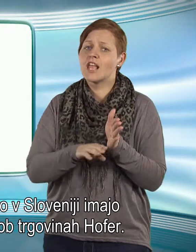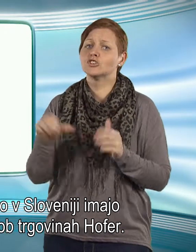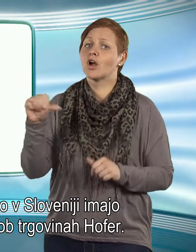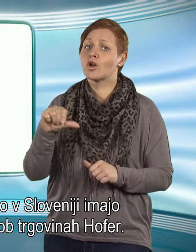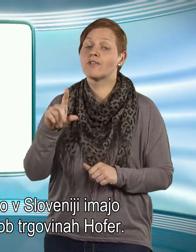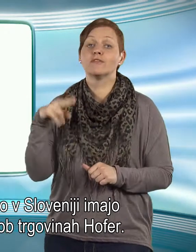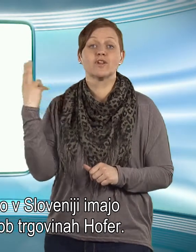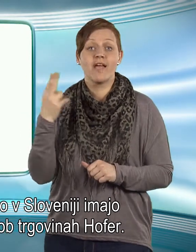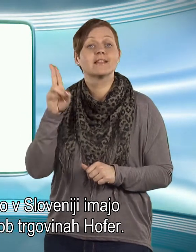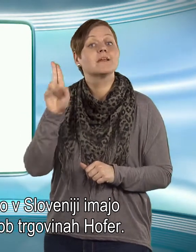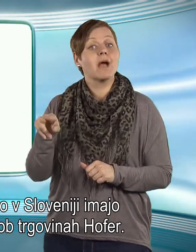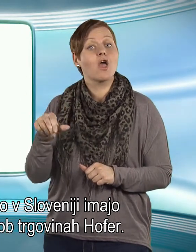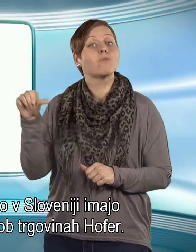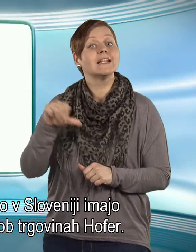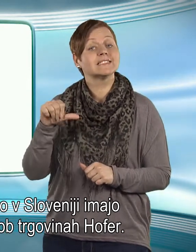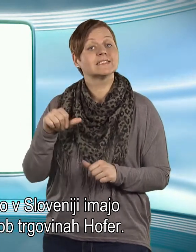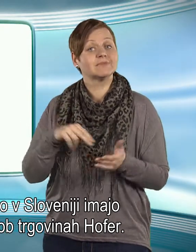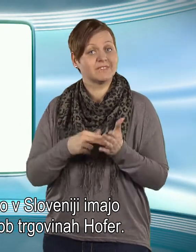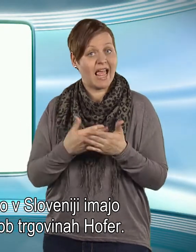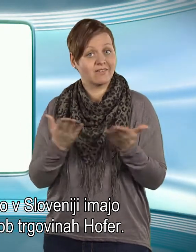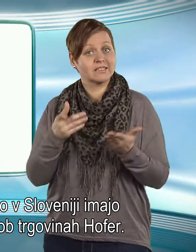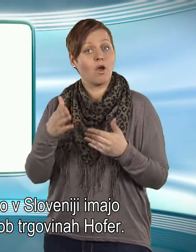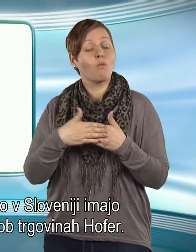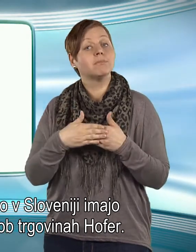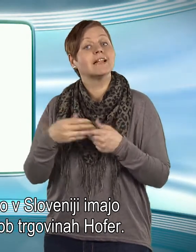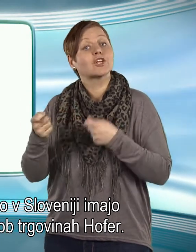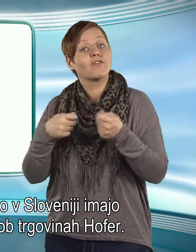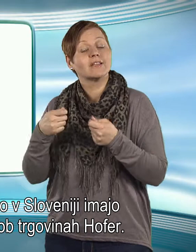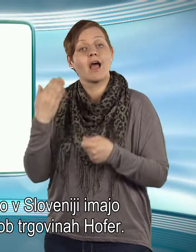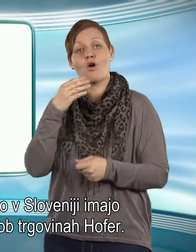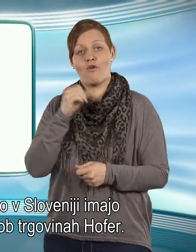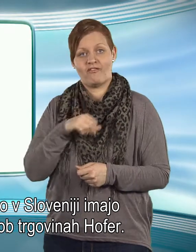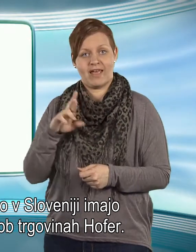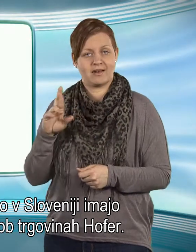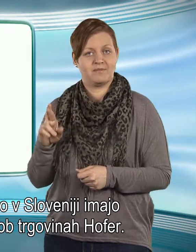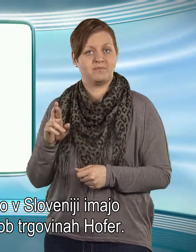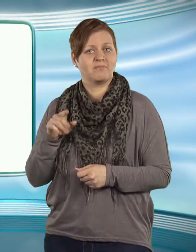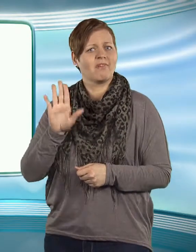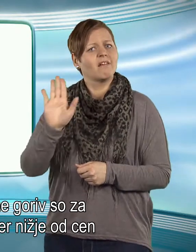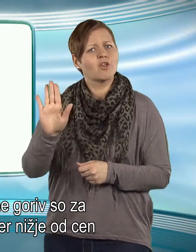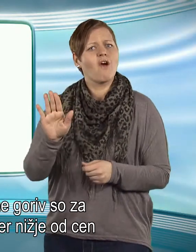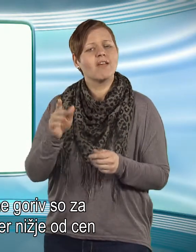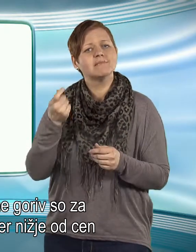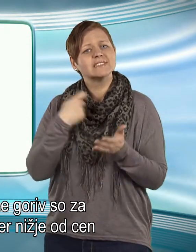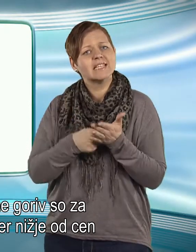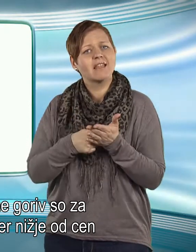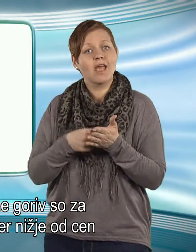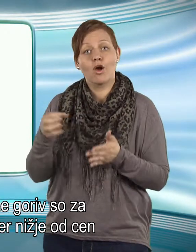Najcenejše gorivo v Sloveniji imajo bencinski servisi ob trgovinah Hofer. Njihove cene goriv so za